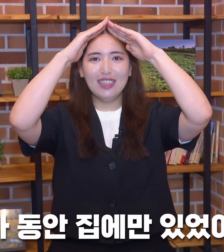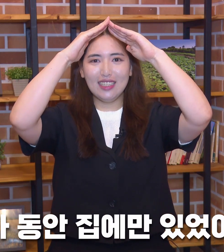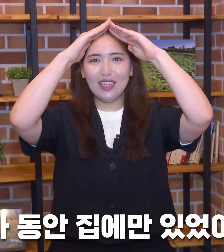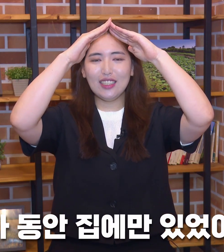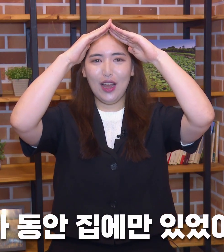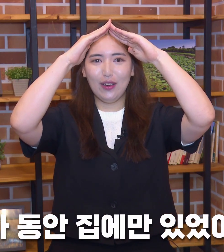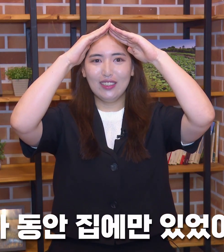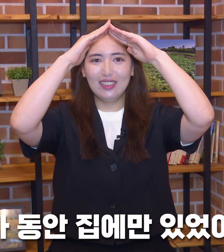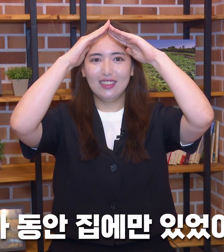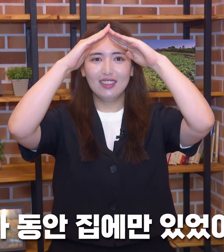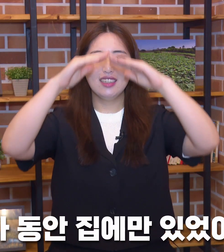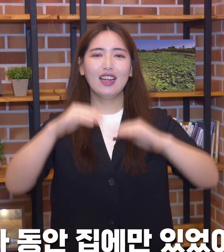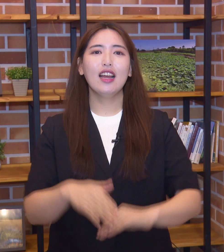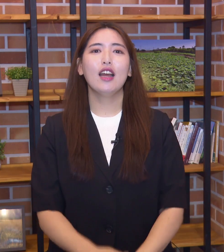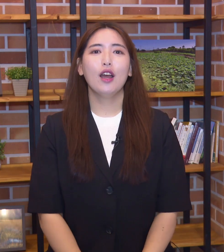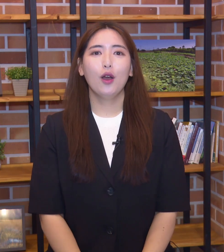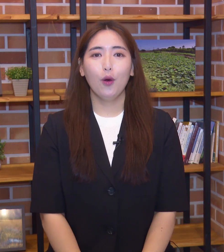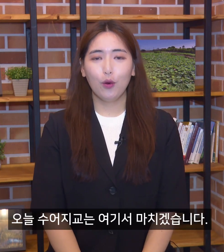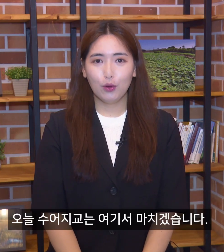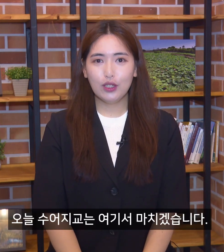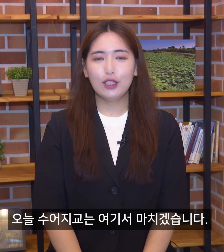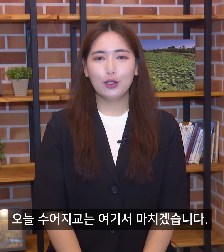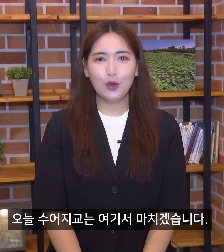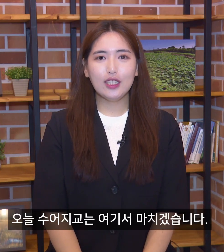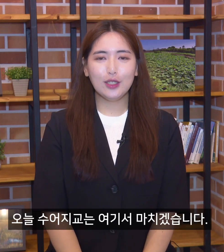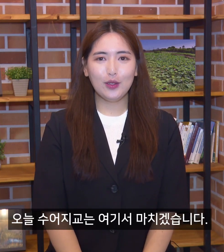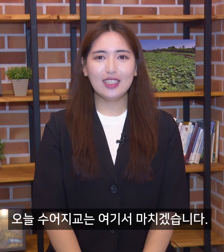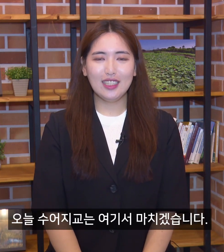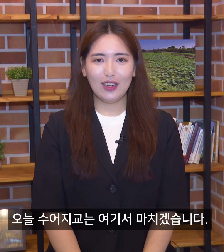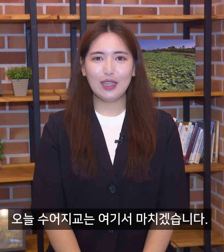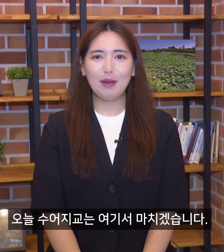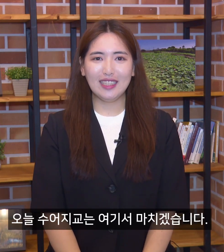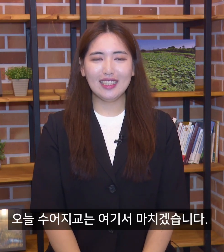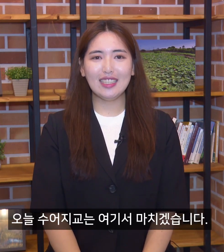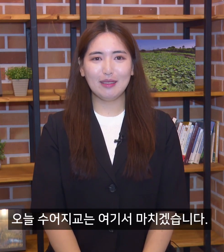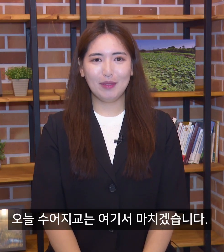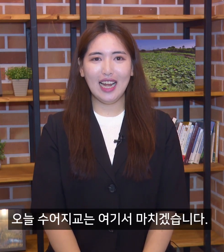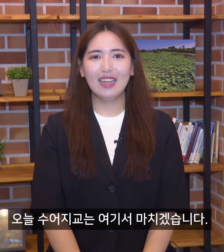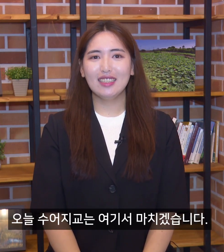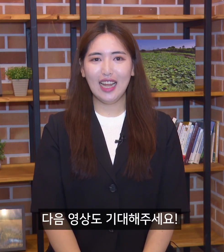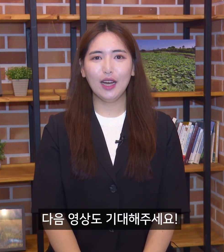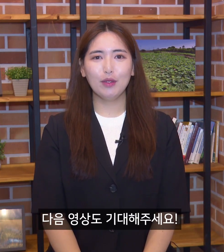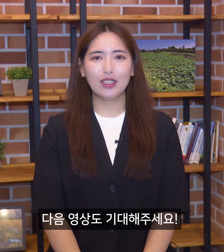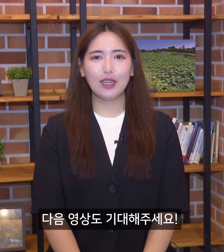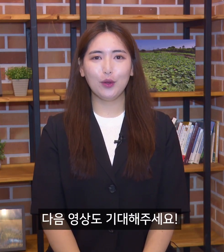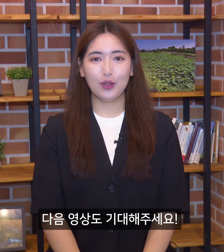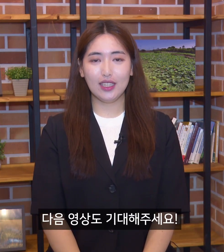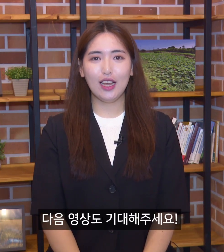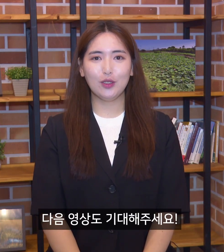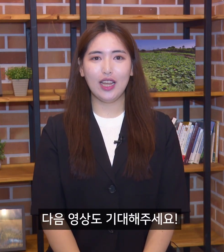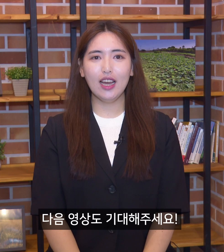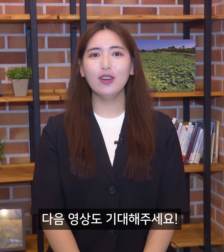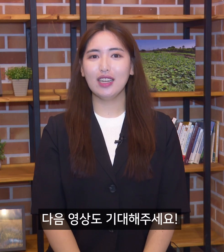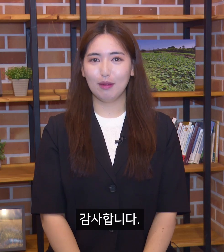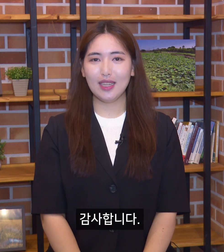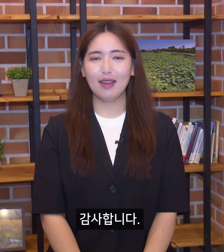있었어요. 오늘 수어지교는 여기서 마치겠습니다. 다음 영상도 기대해주세요. 감사합니다.